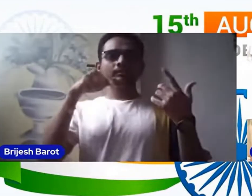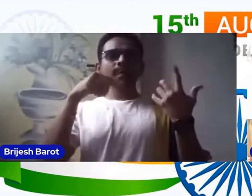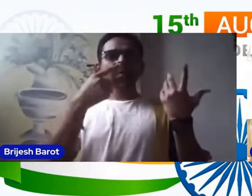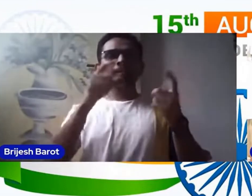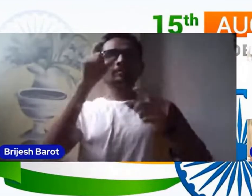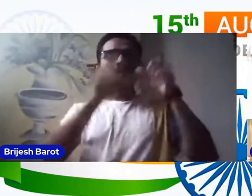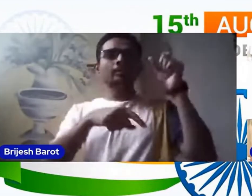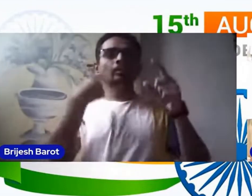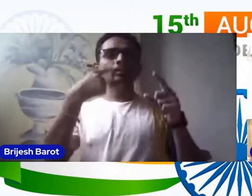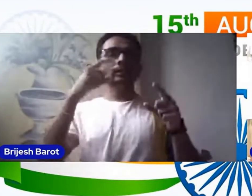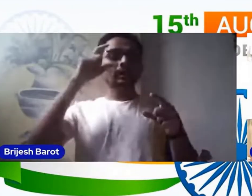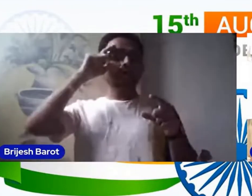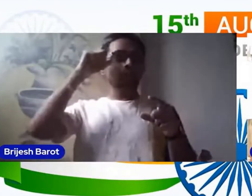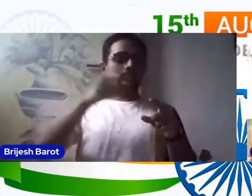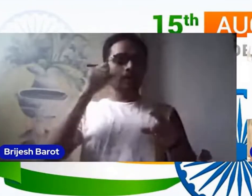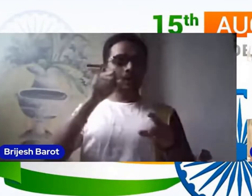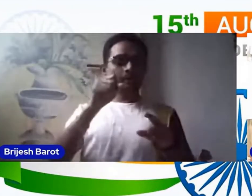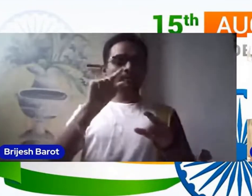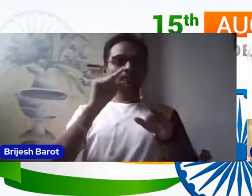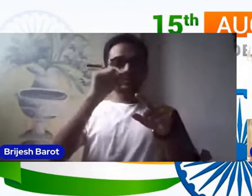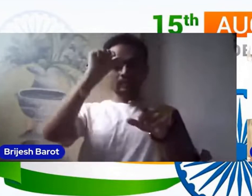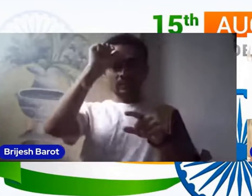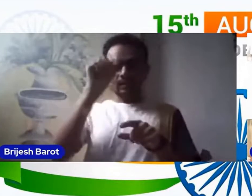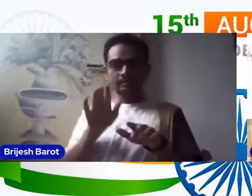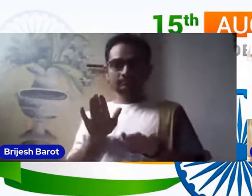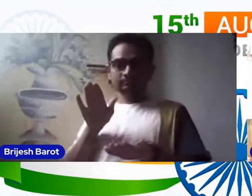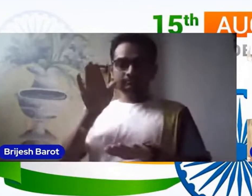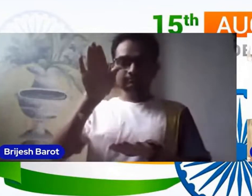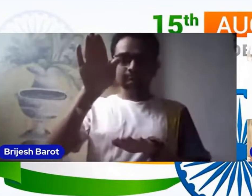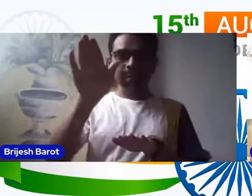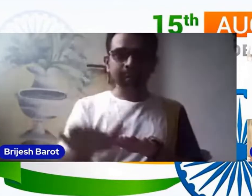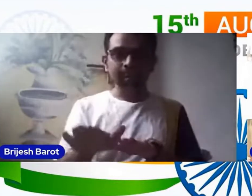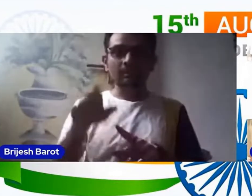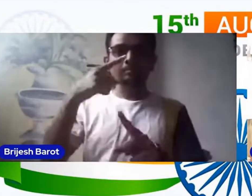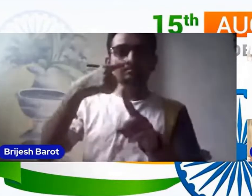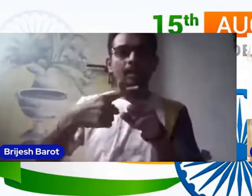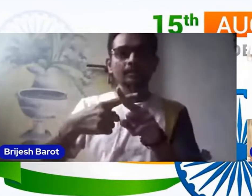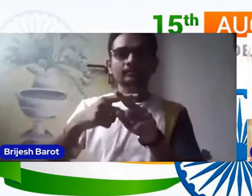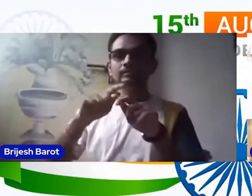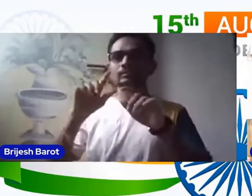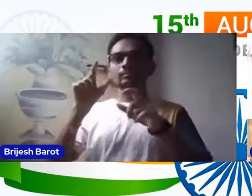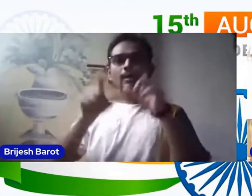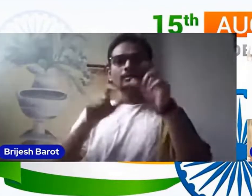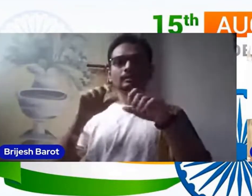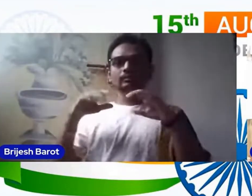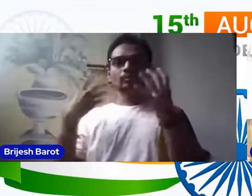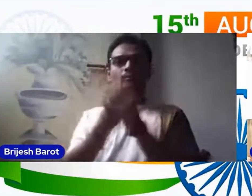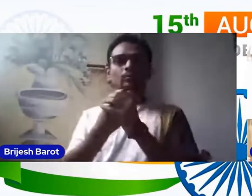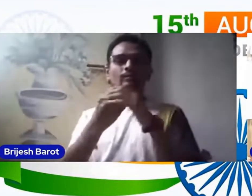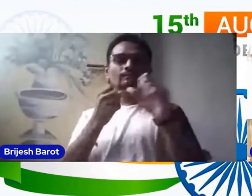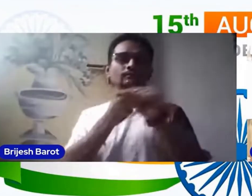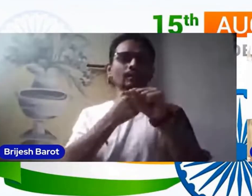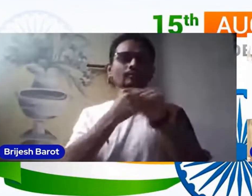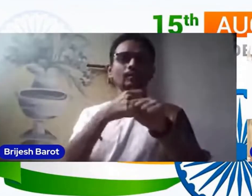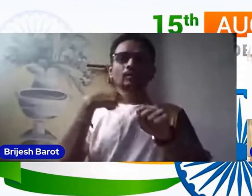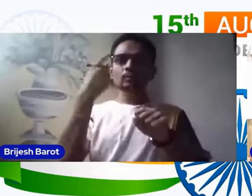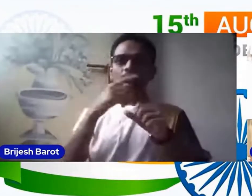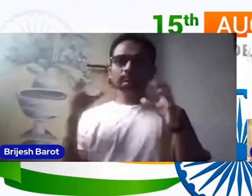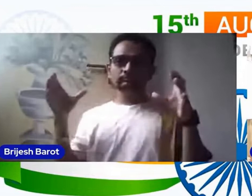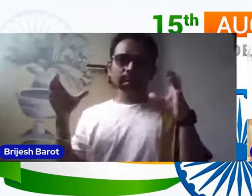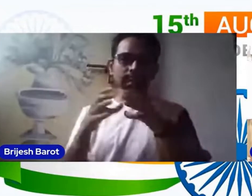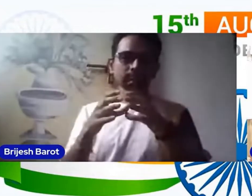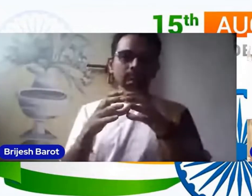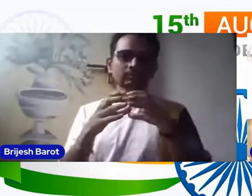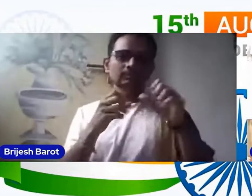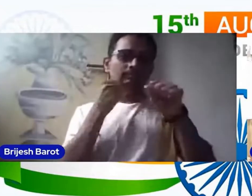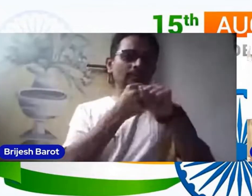उसके बाद में कई फाइट हुई। और जैसे महात्मा गांधी जी की बात करें तो उन्होंने इस कदम को आगे बढ़ाया और सबको